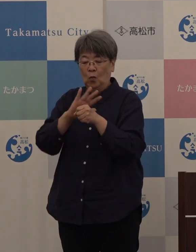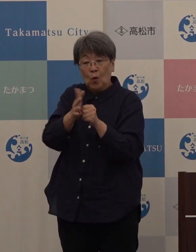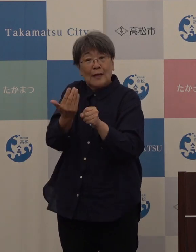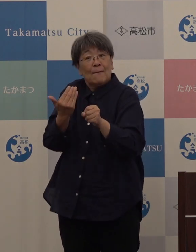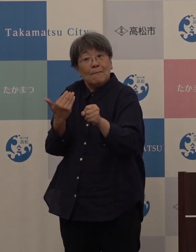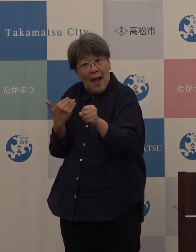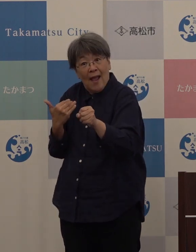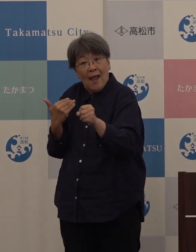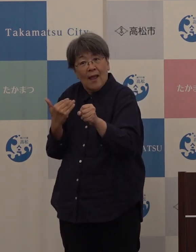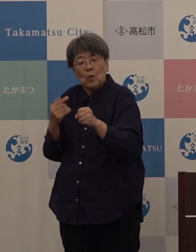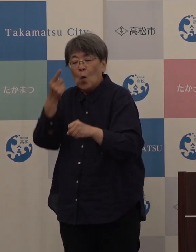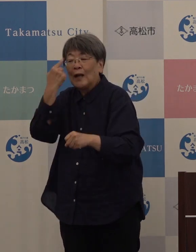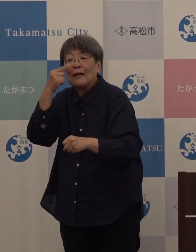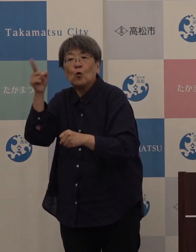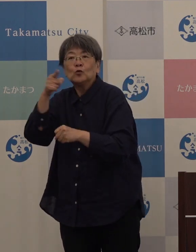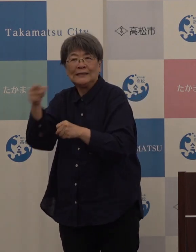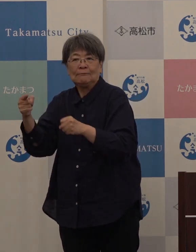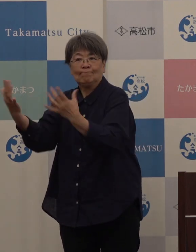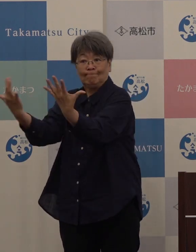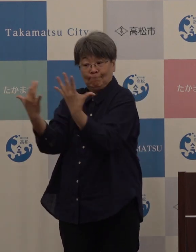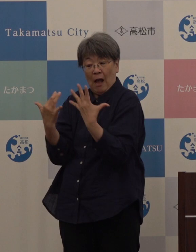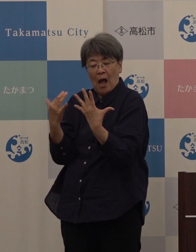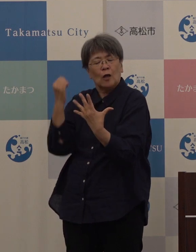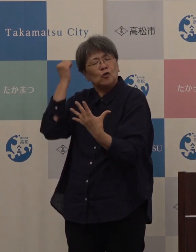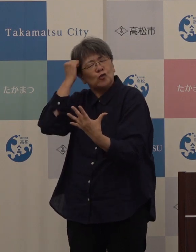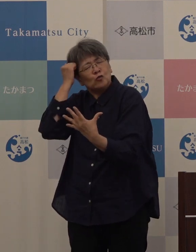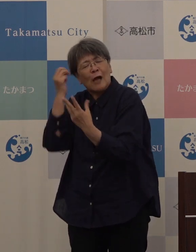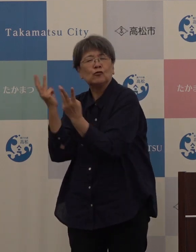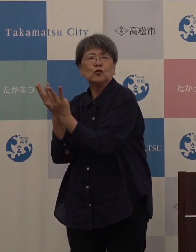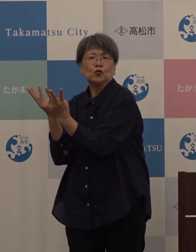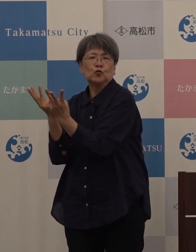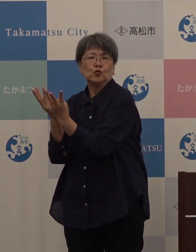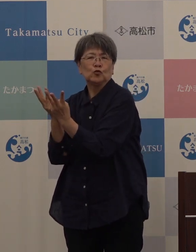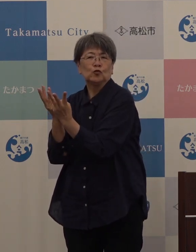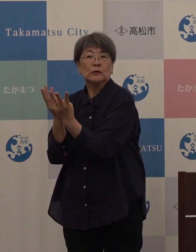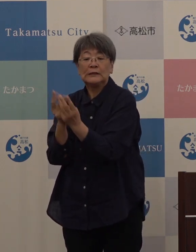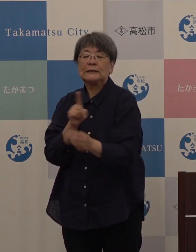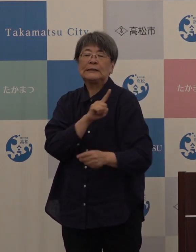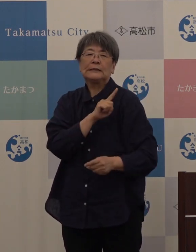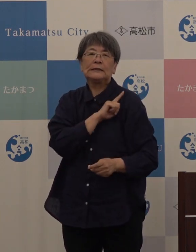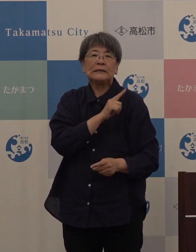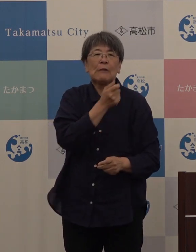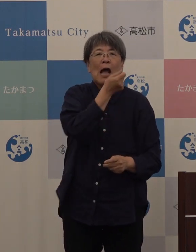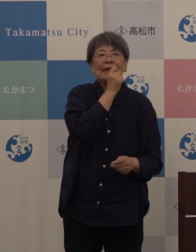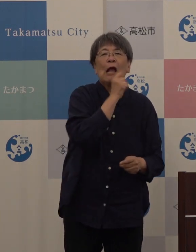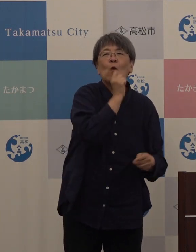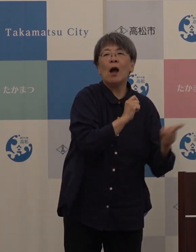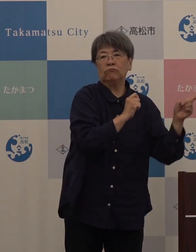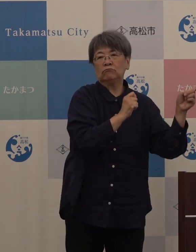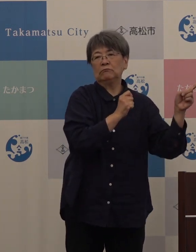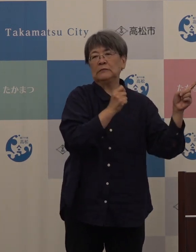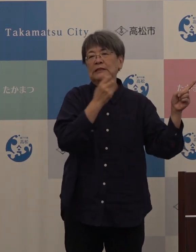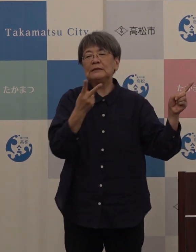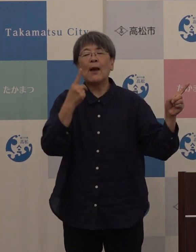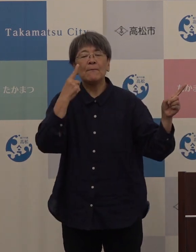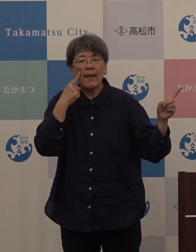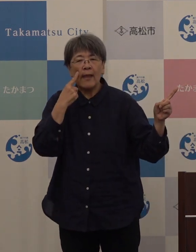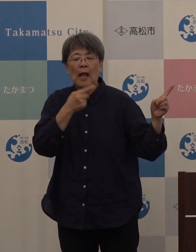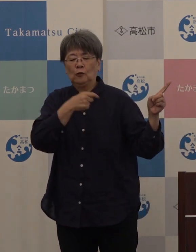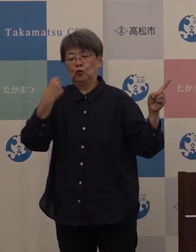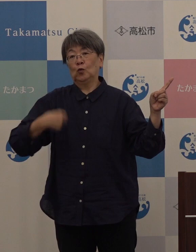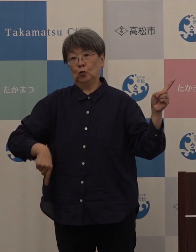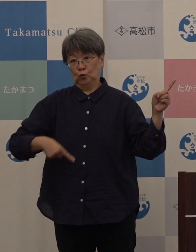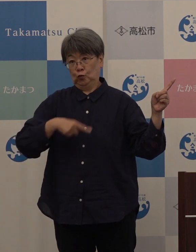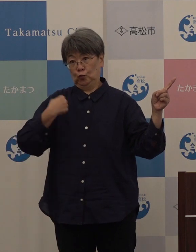ドの宿泊数でございますけれども、国別に見ますと台湾に次いで中国が2番目ということでございます